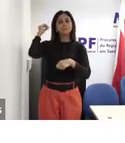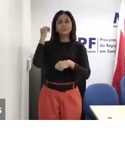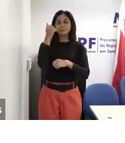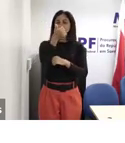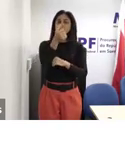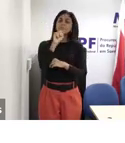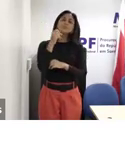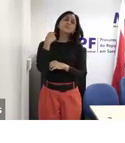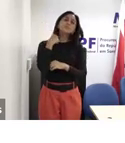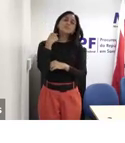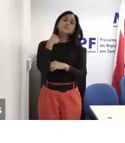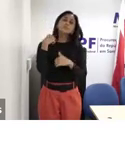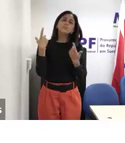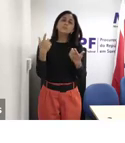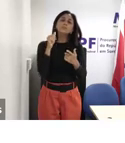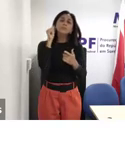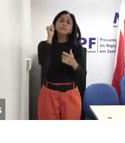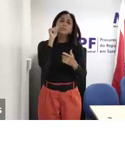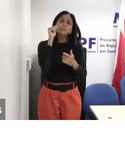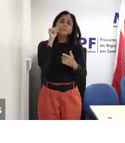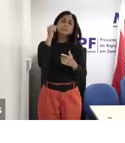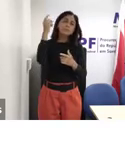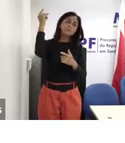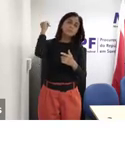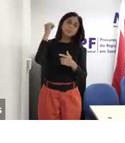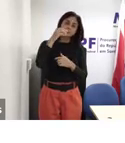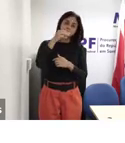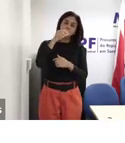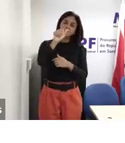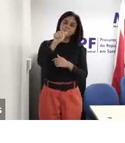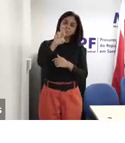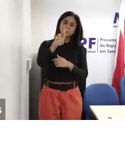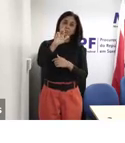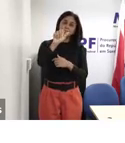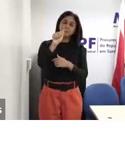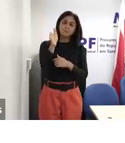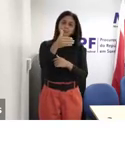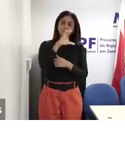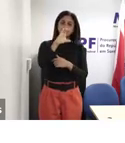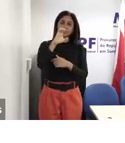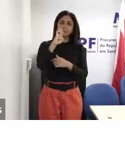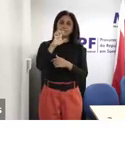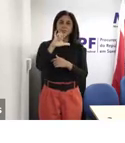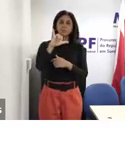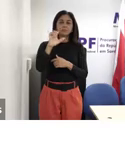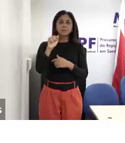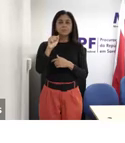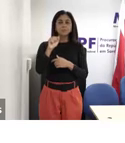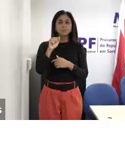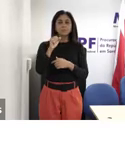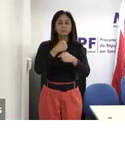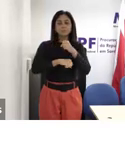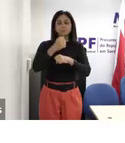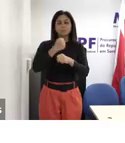Triste História da menina arac uma história que aconteceu em 197 em Vitória no